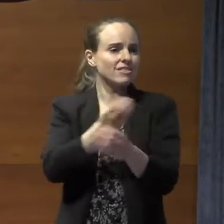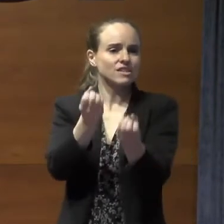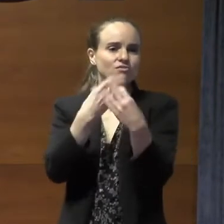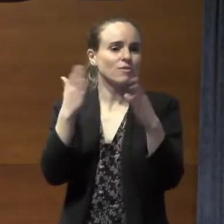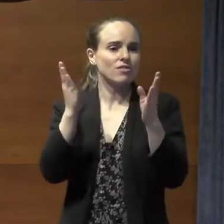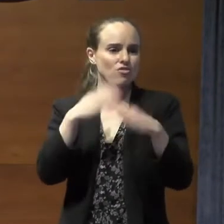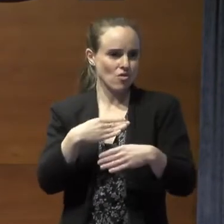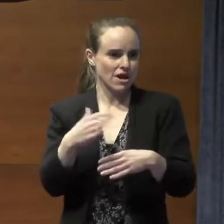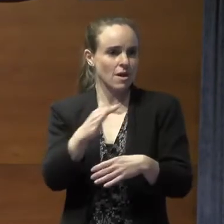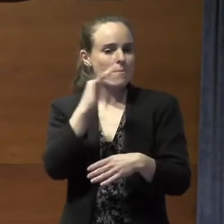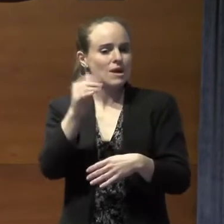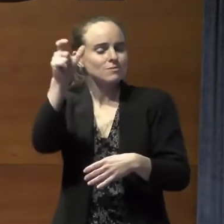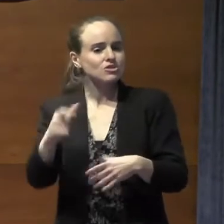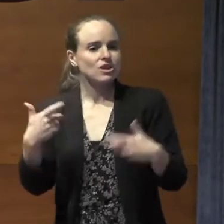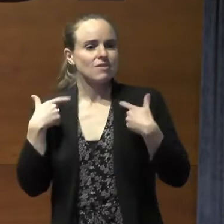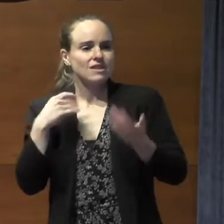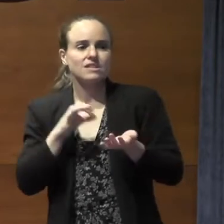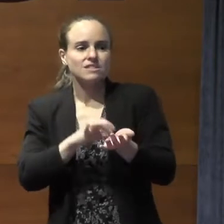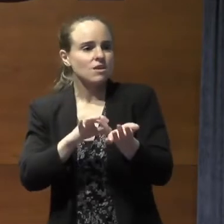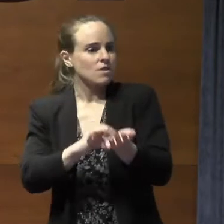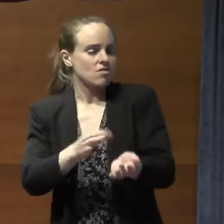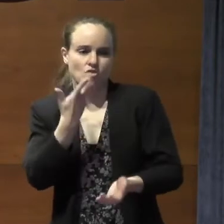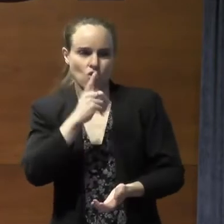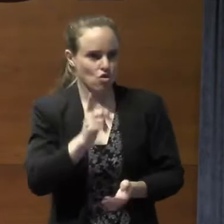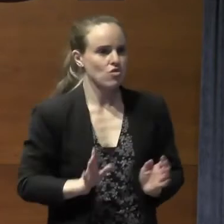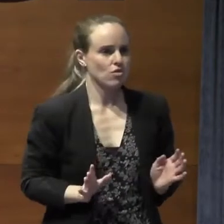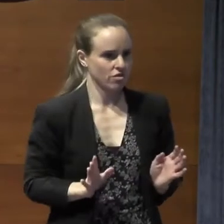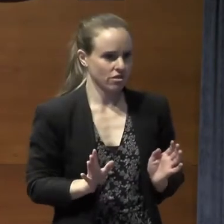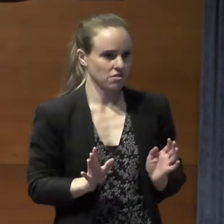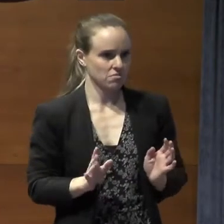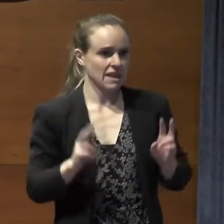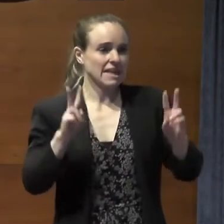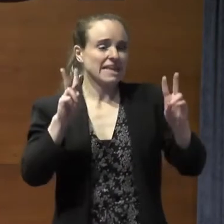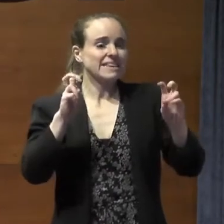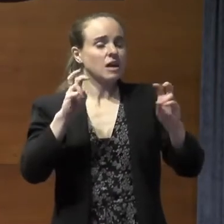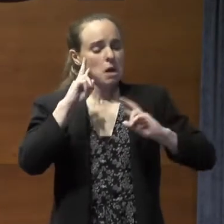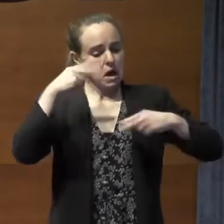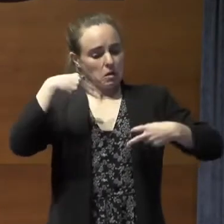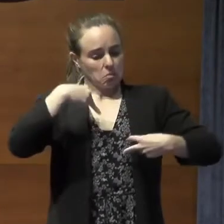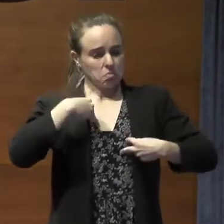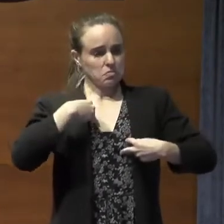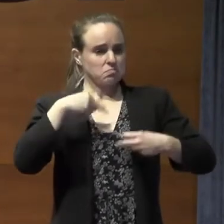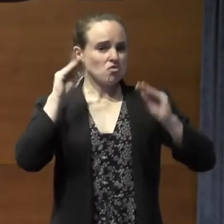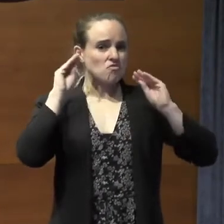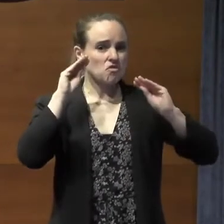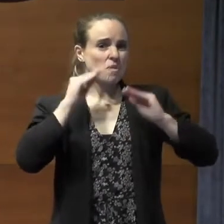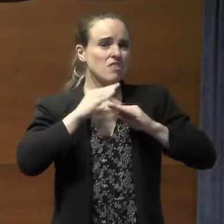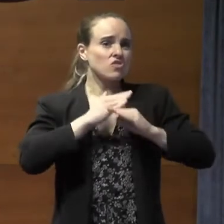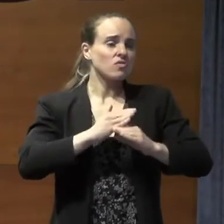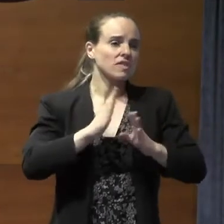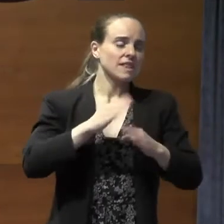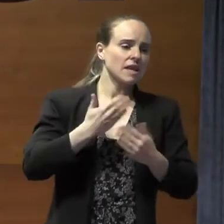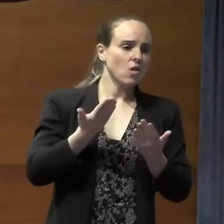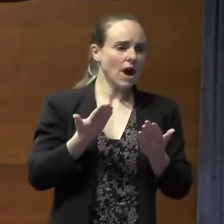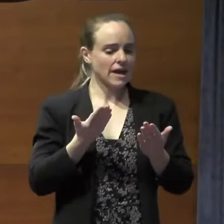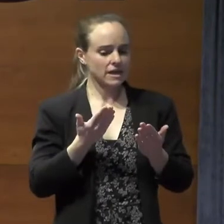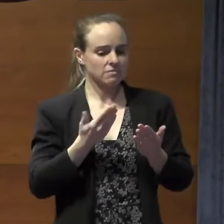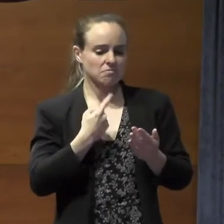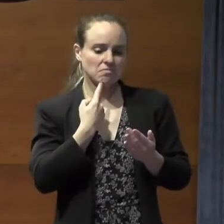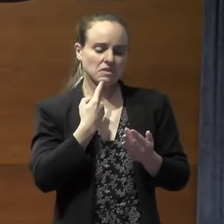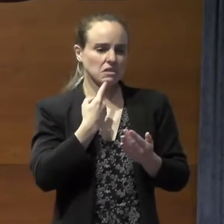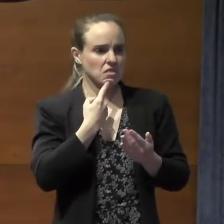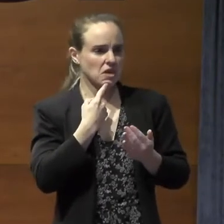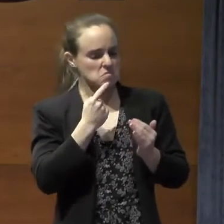servicios disponibles, en morado. Algo menos la formación como no suficiente para el desempeño de esa